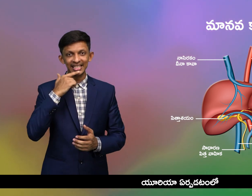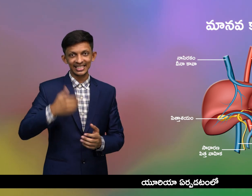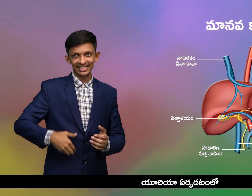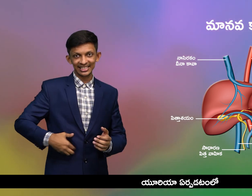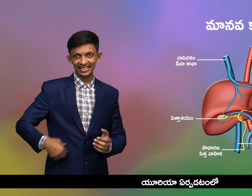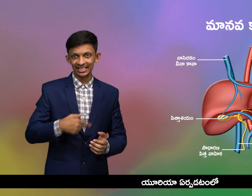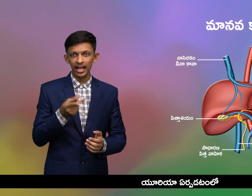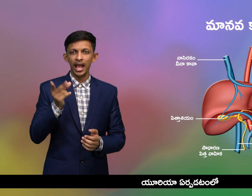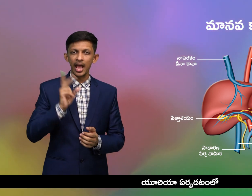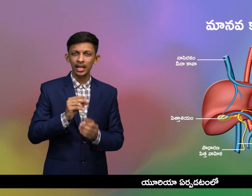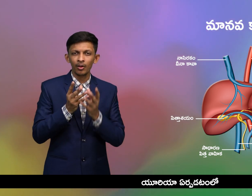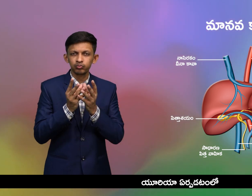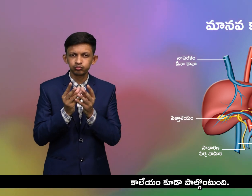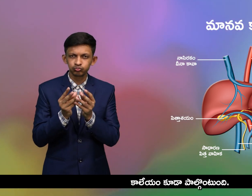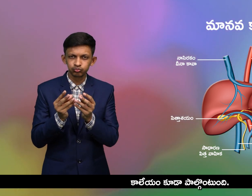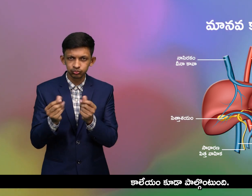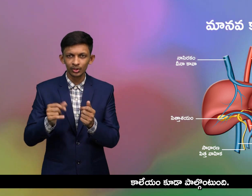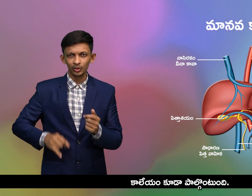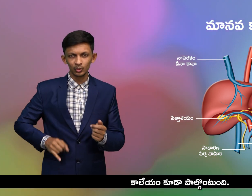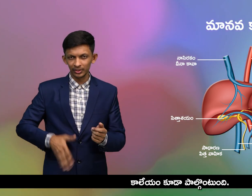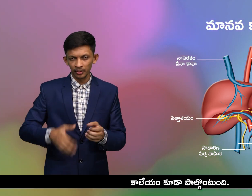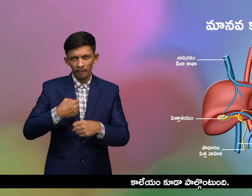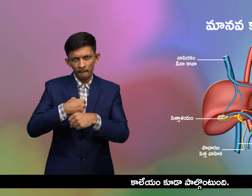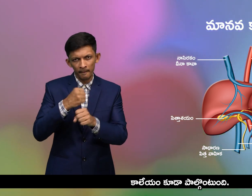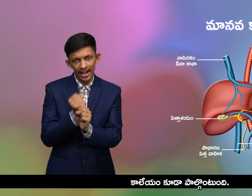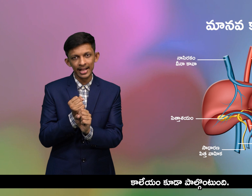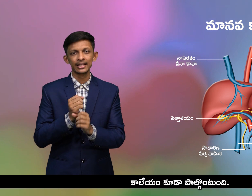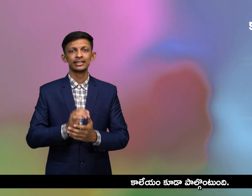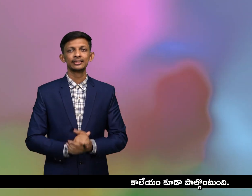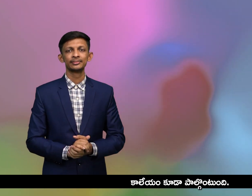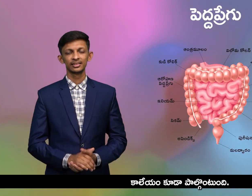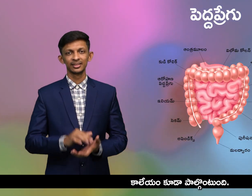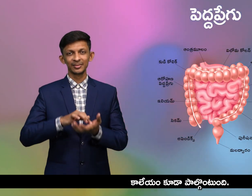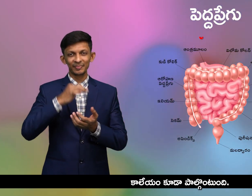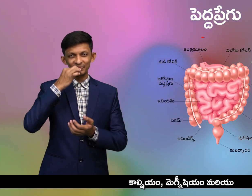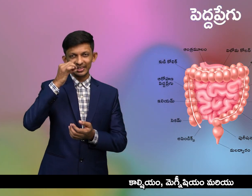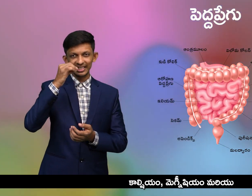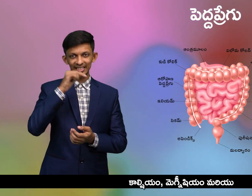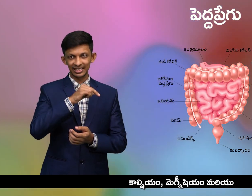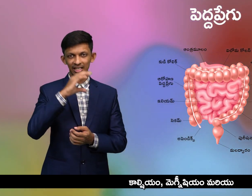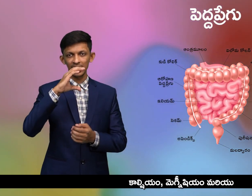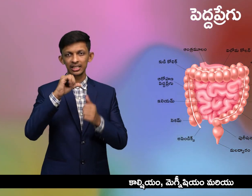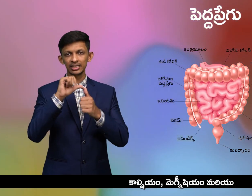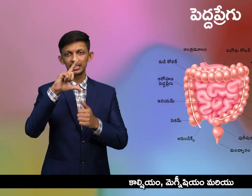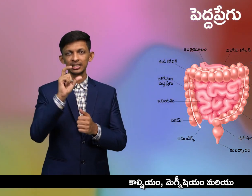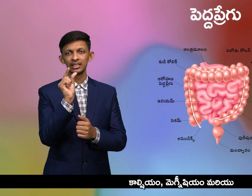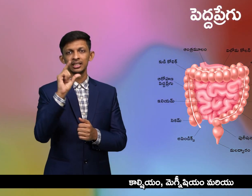యూరియా ఏర్పడటంలో కాలేయం కూడా పాల్గొంటుంది. కాల్షియం, మెగ్నీషియం మరియు